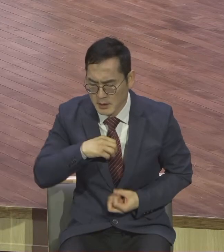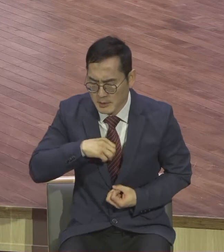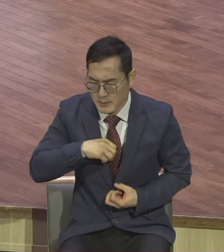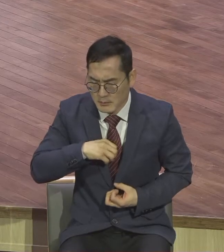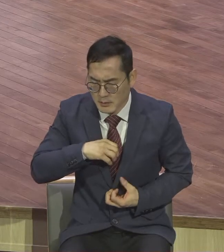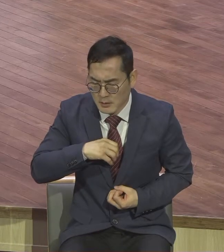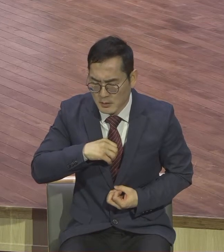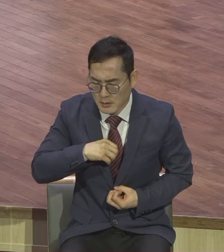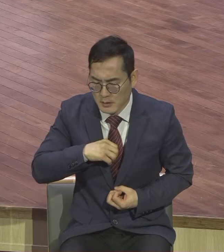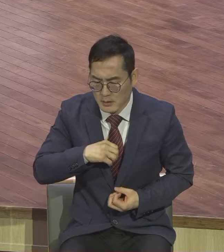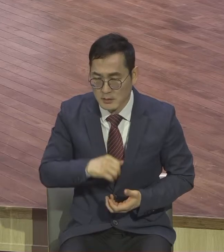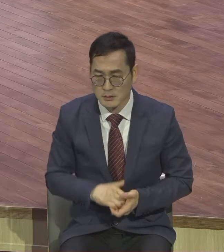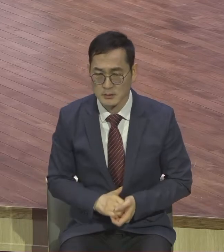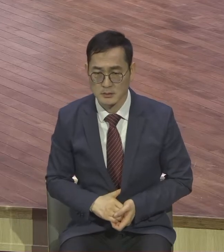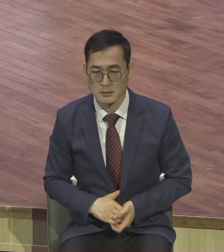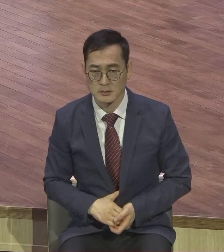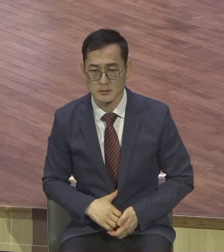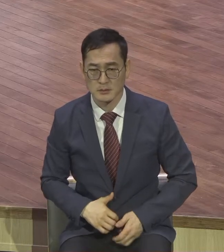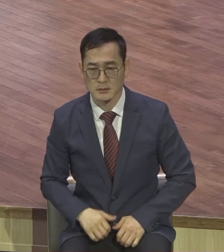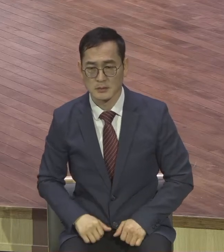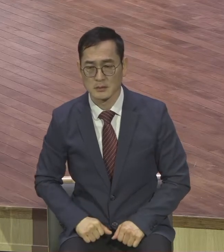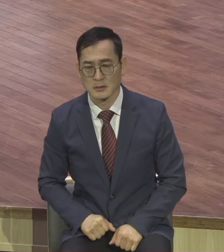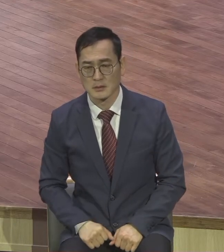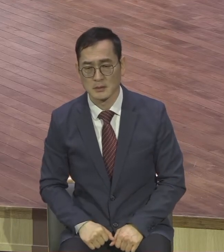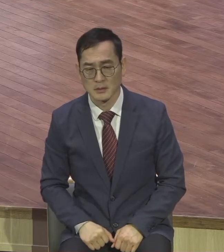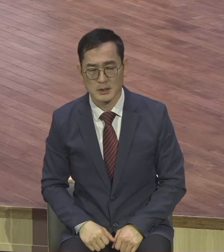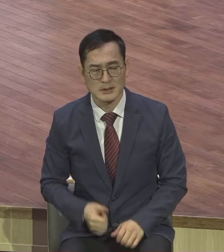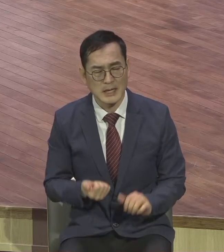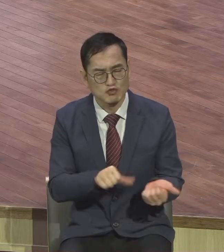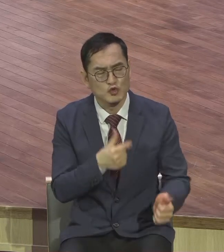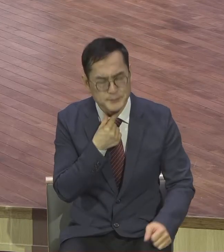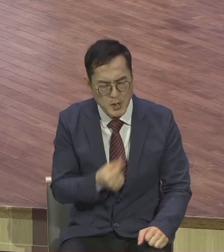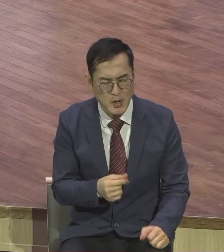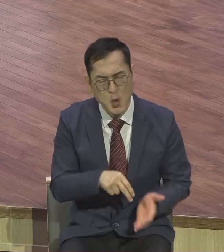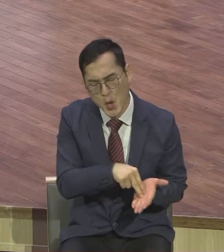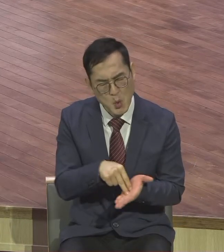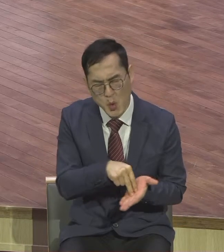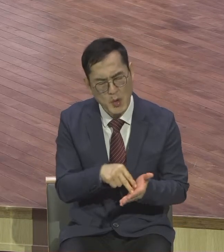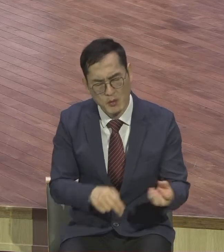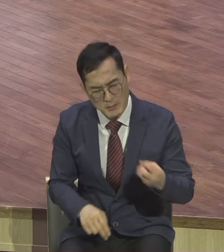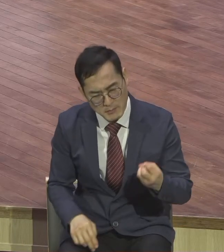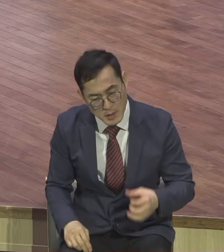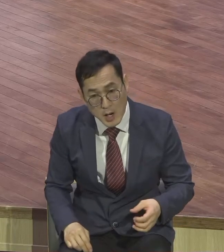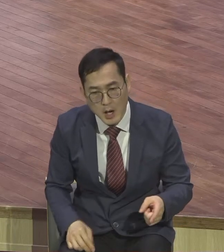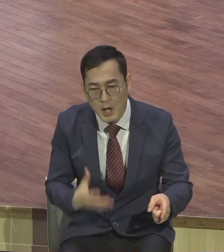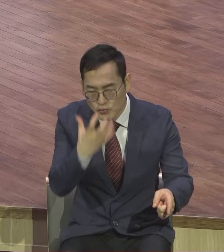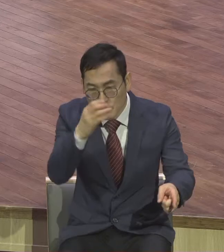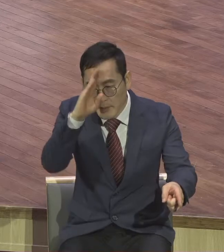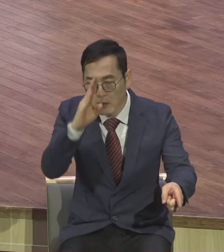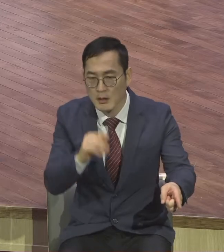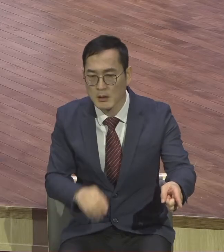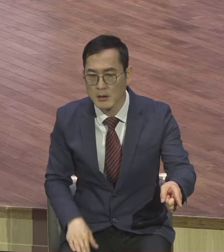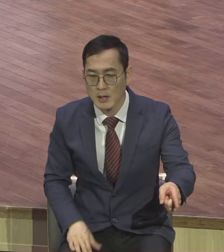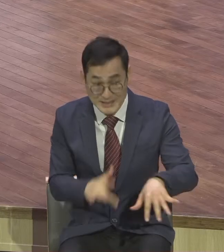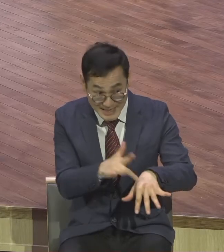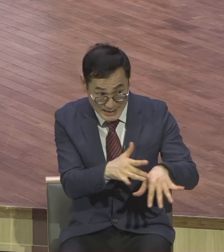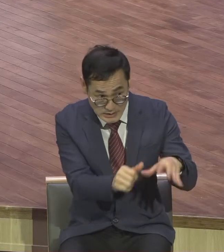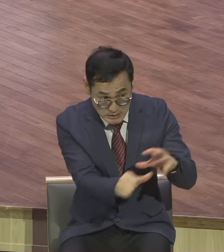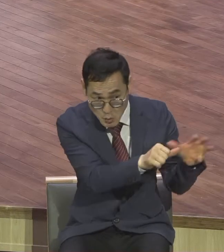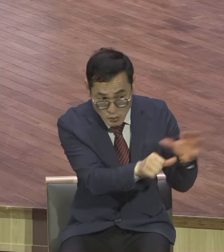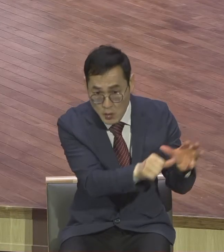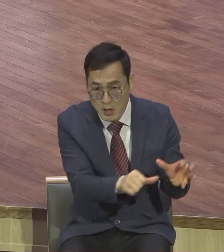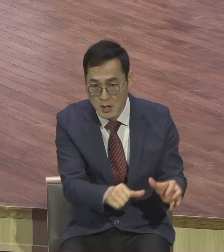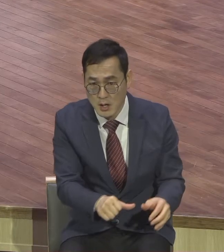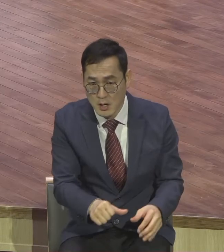싶다 말할 때 아 이 사람 우울증이 있구나 난 나만 외로워 외로워 이거 심각하구나 이거 사단이 지금 갖고 놀고 있구나